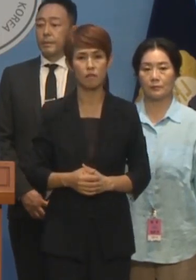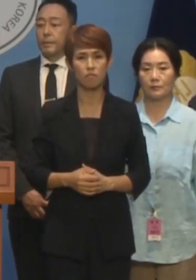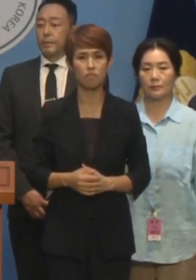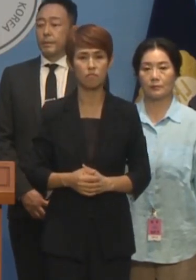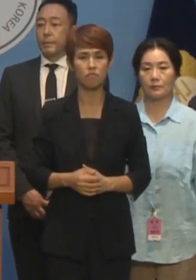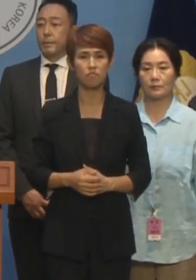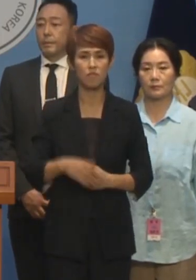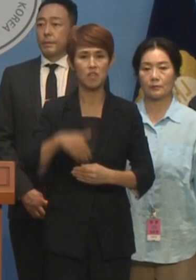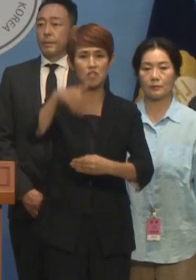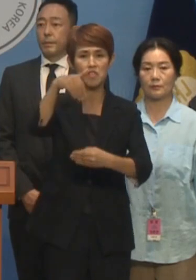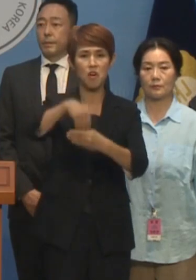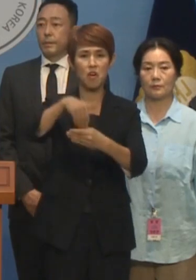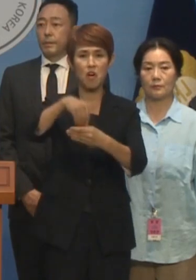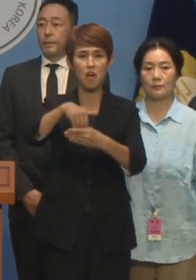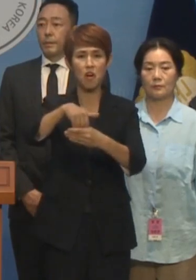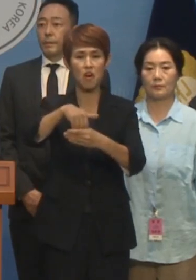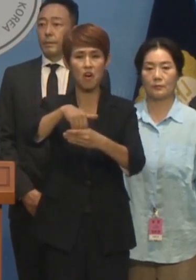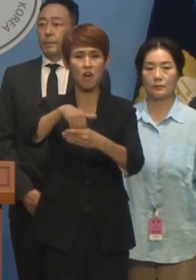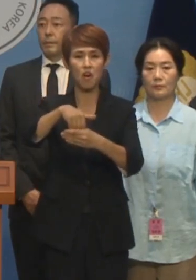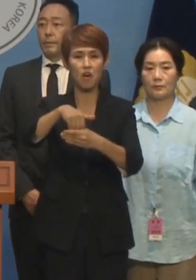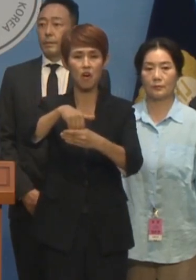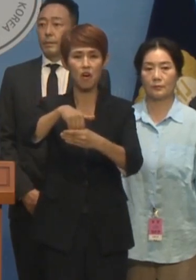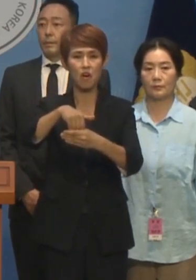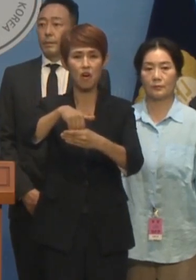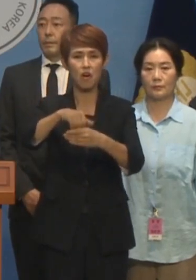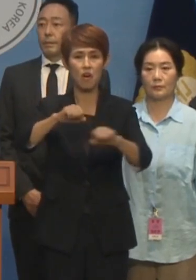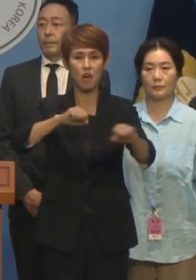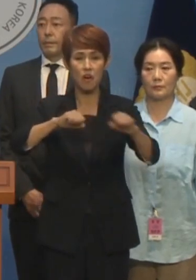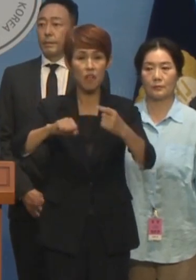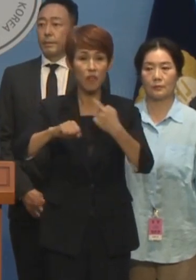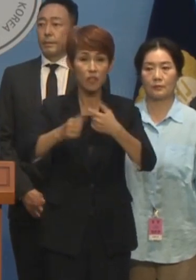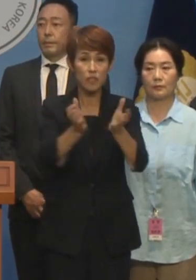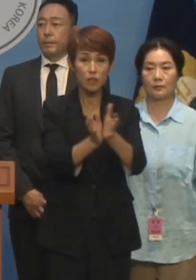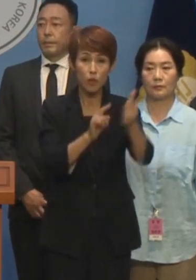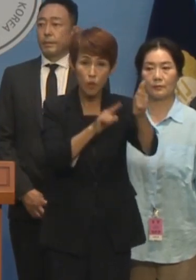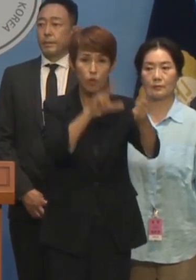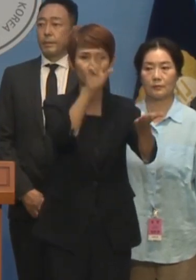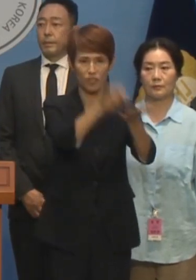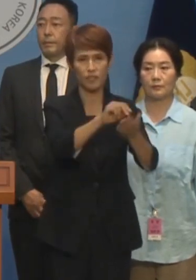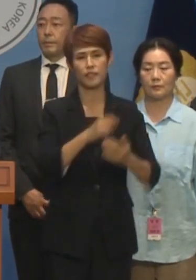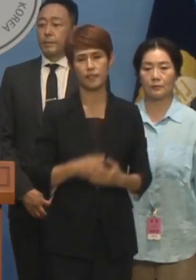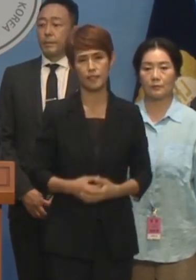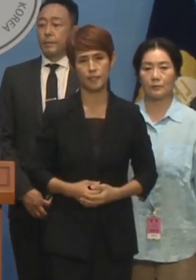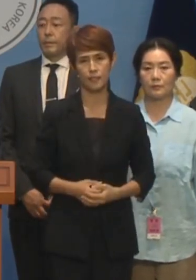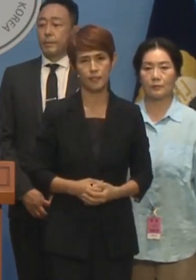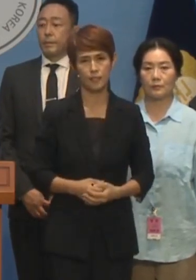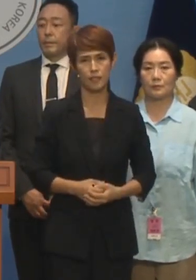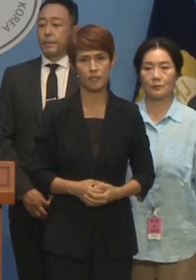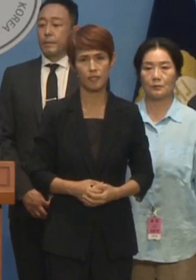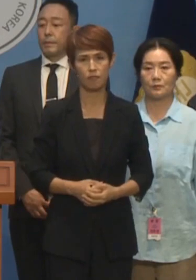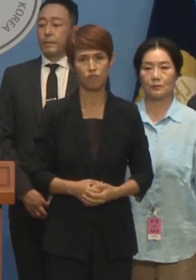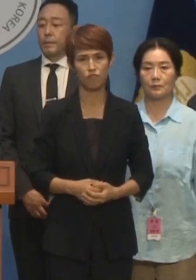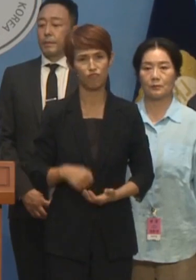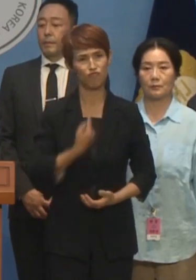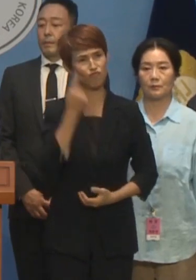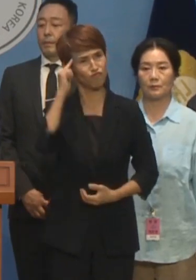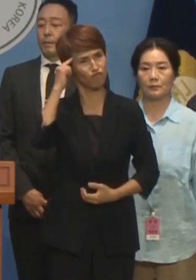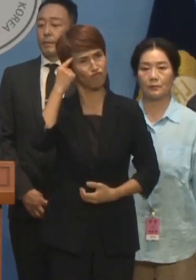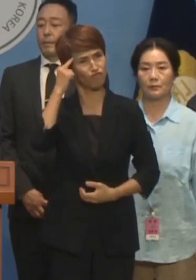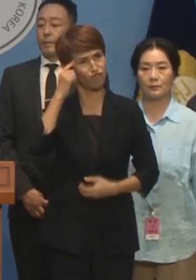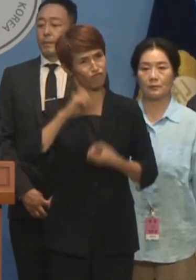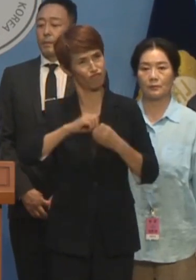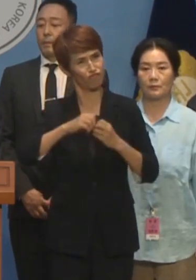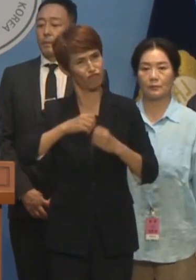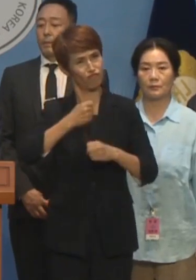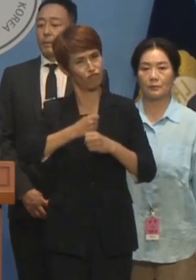선거를 치르려 했던 지도부와 무관하지 않습니다. 오직 자기 주관으로만